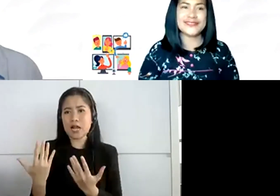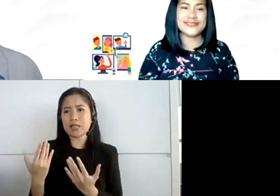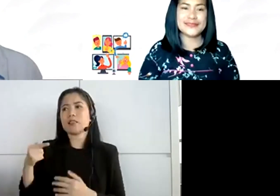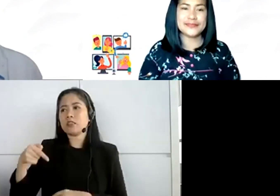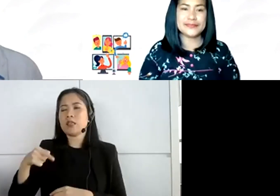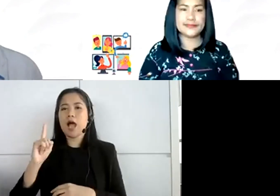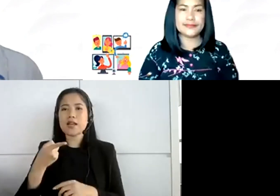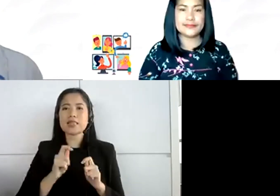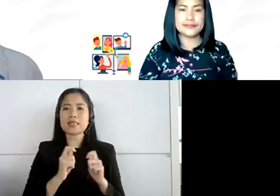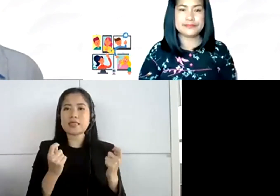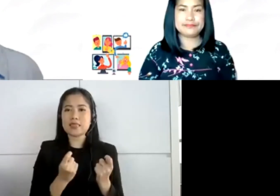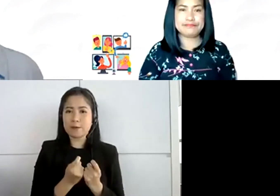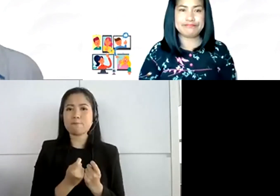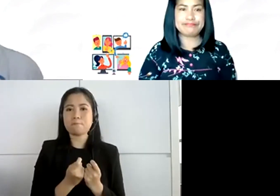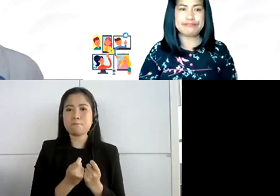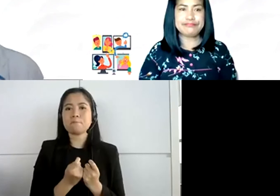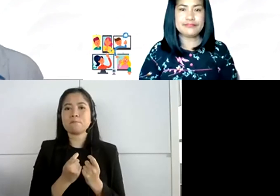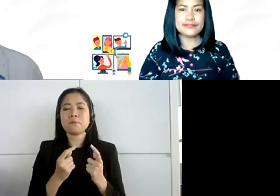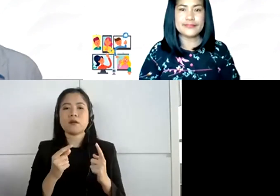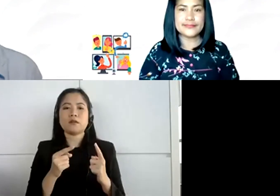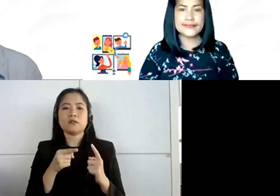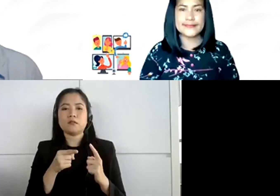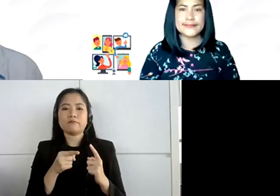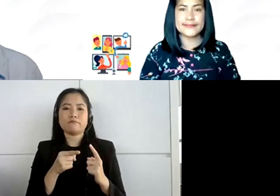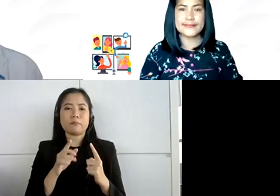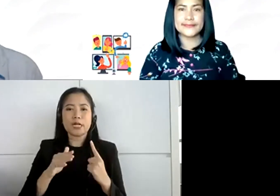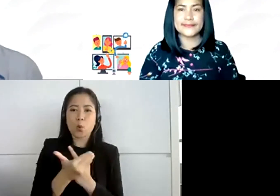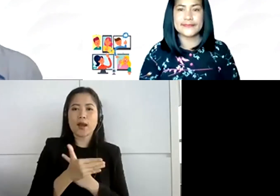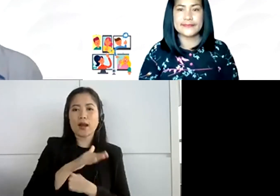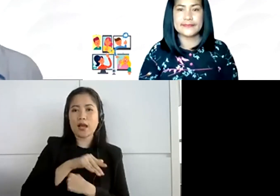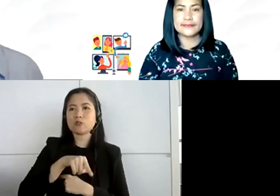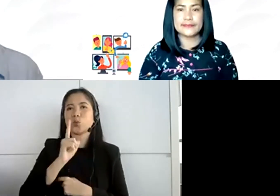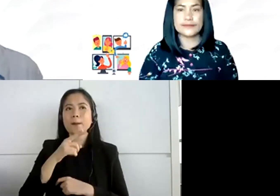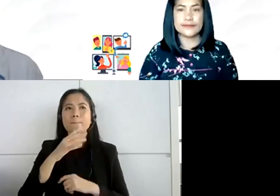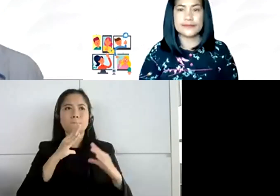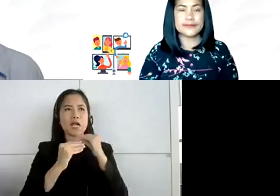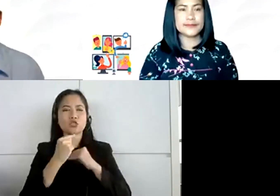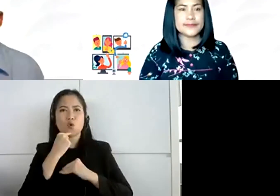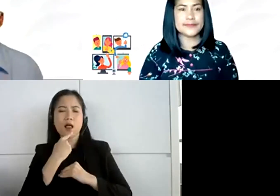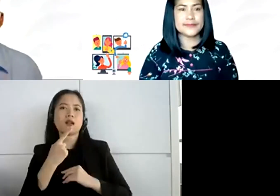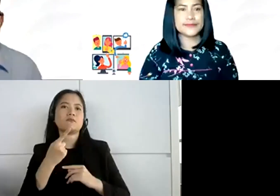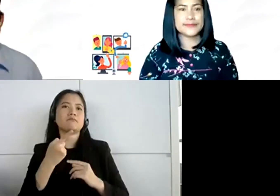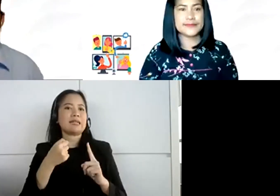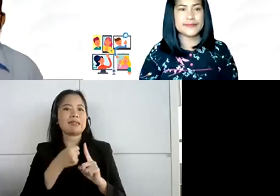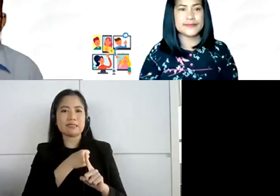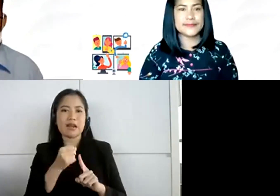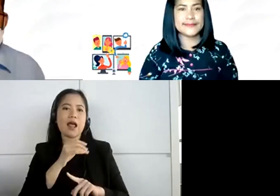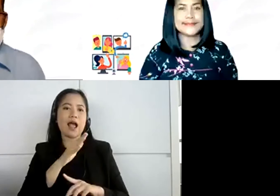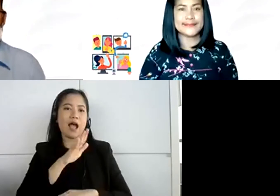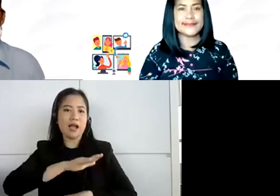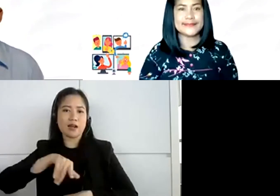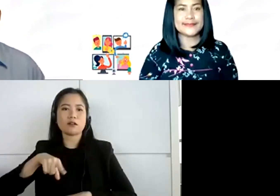terpadu berbasis masyarakat dalam membahas dan juga menangani isu kekerasan pada anak dan upaya menciptakan lingkungan yang